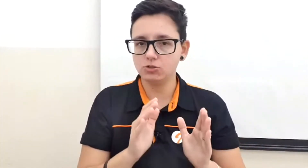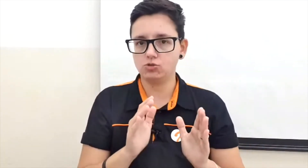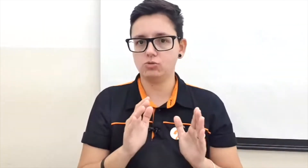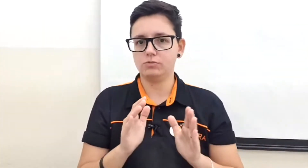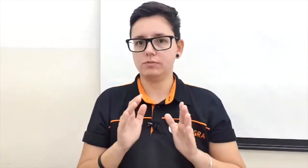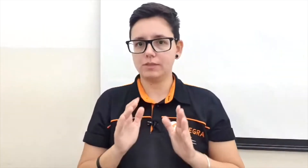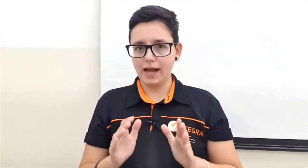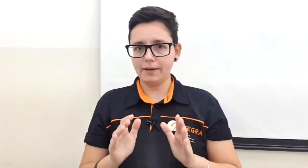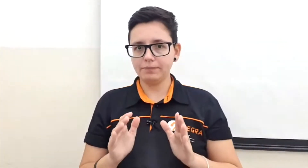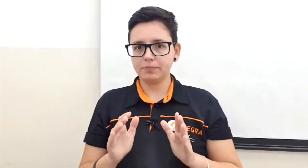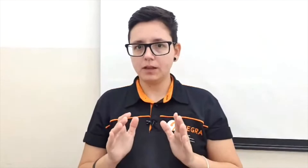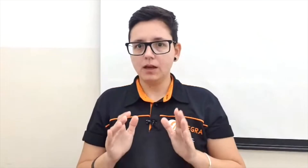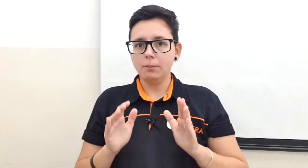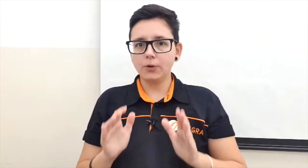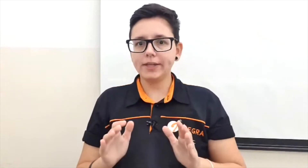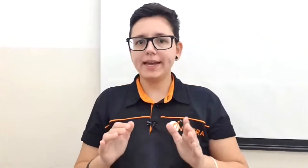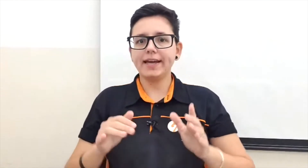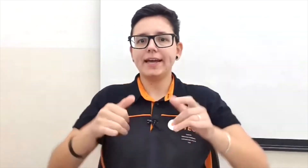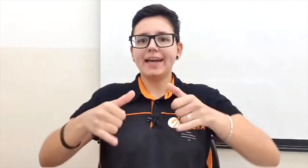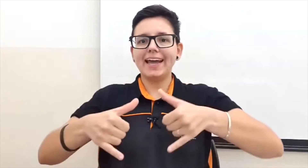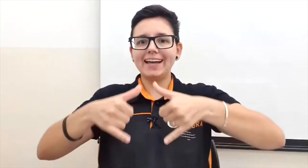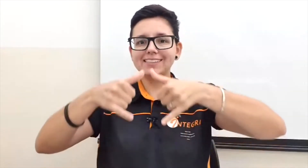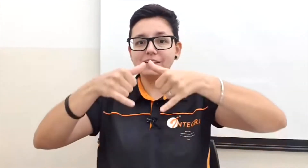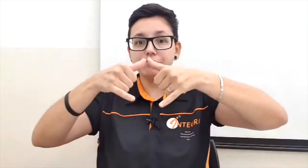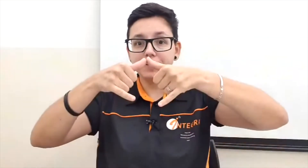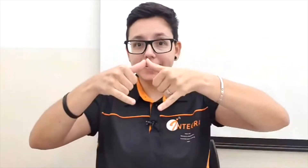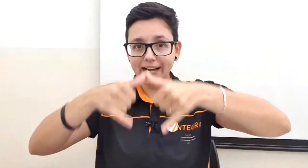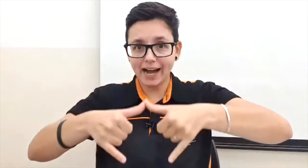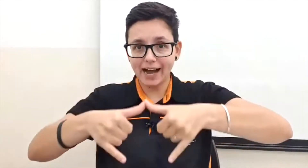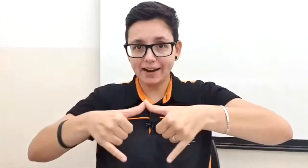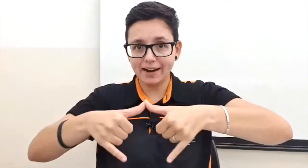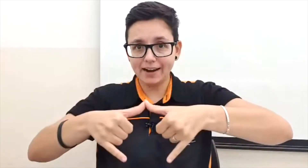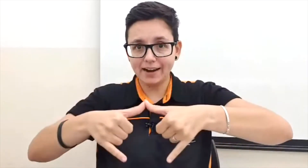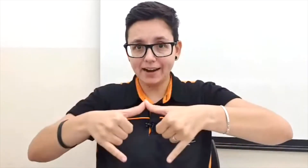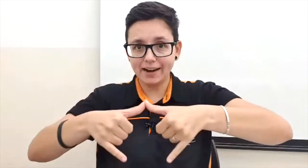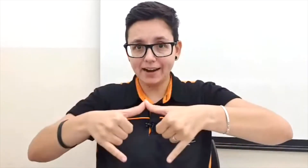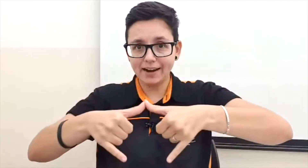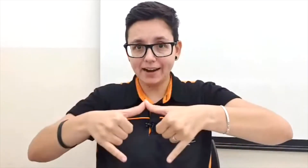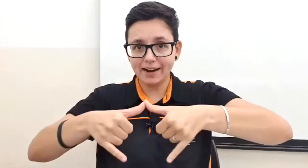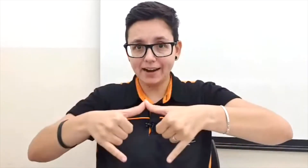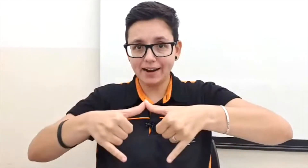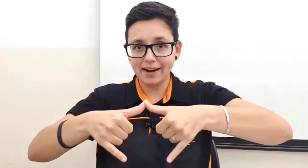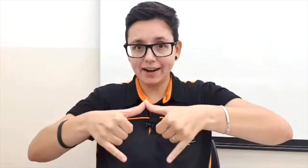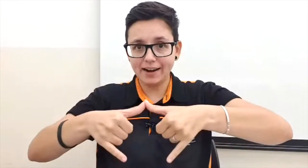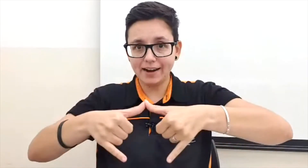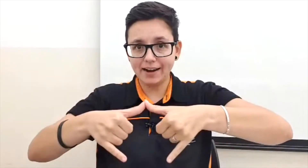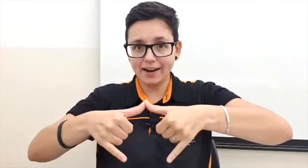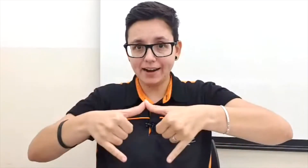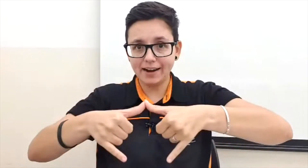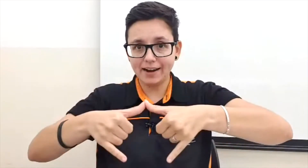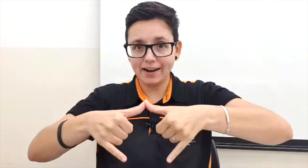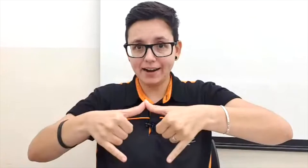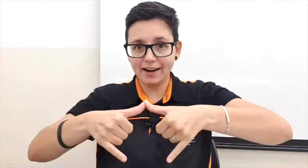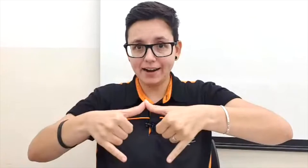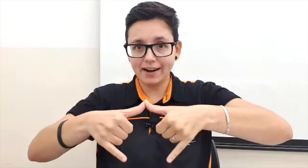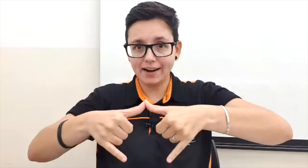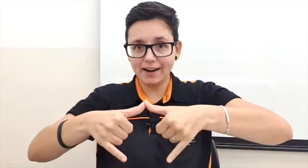isso, tá? Por quê? Esse ficar, ele só é dentro do